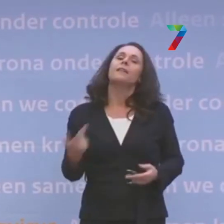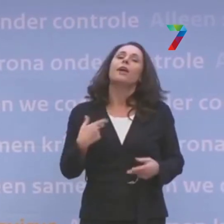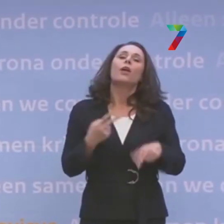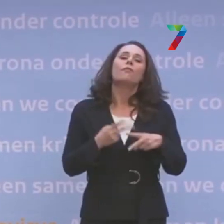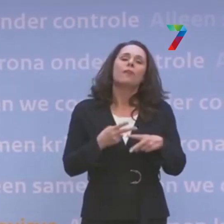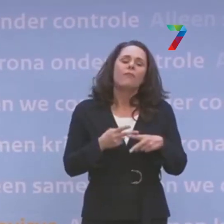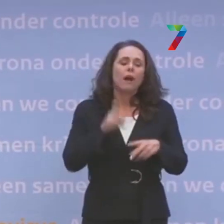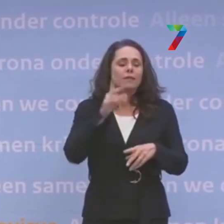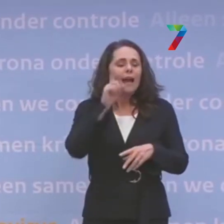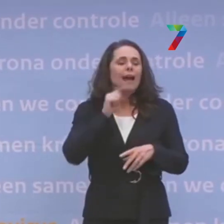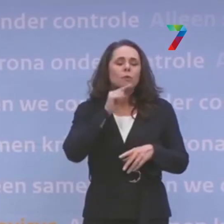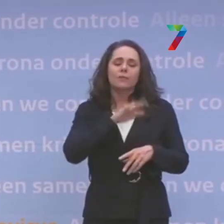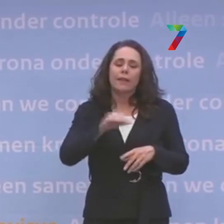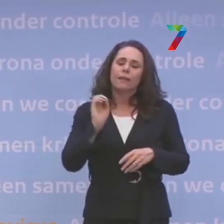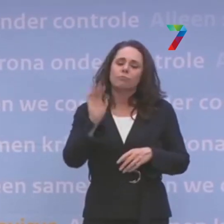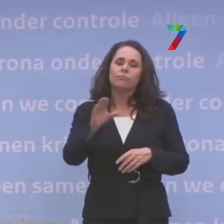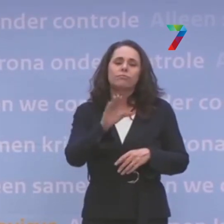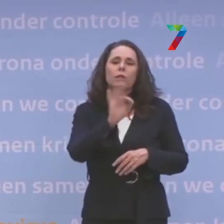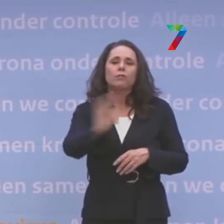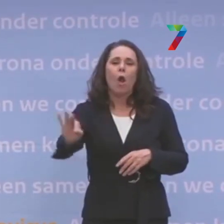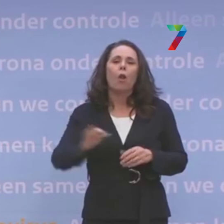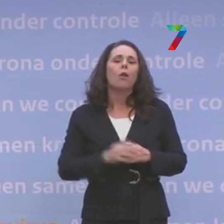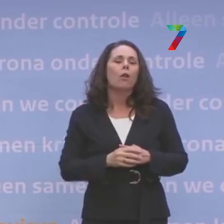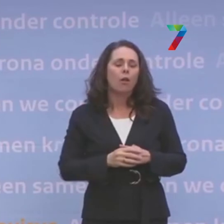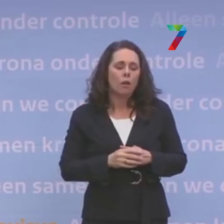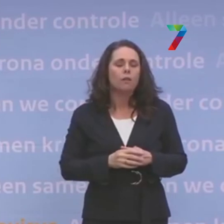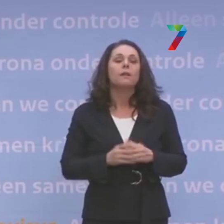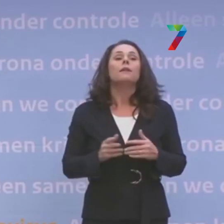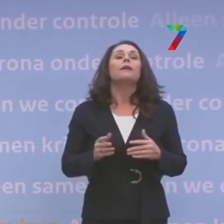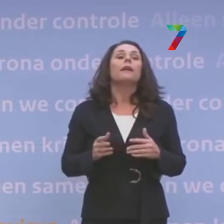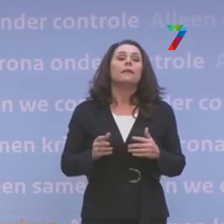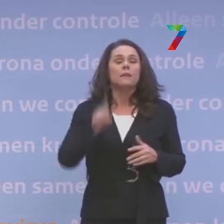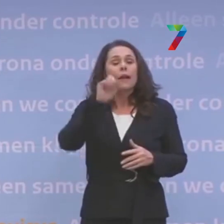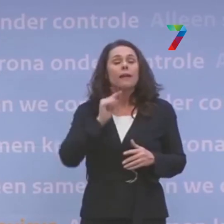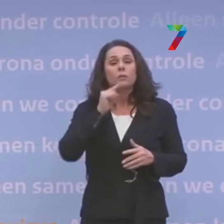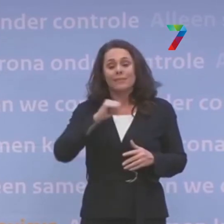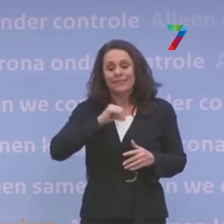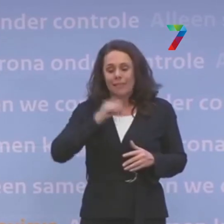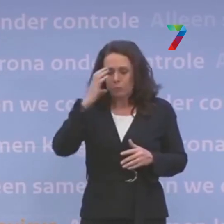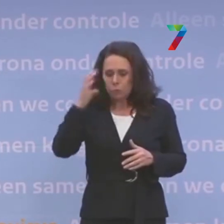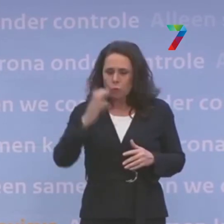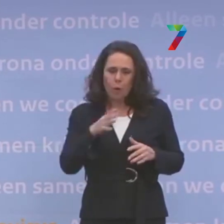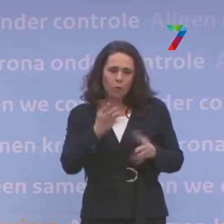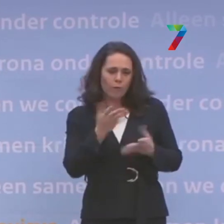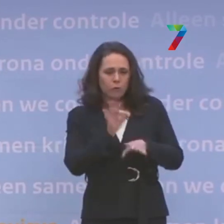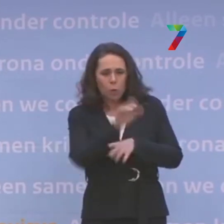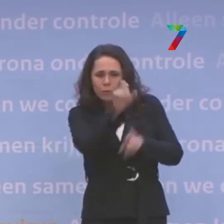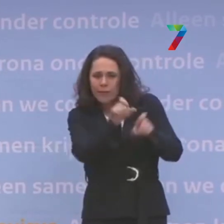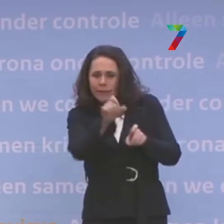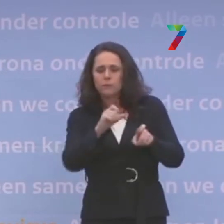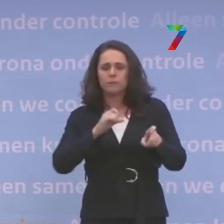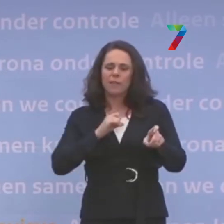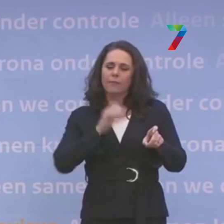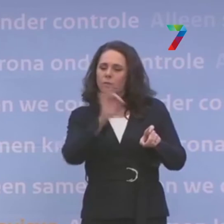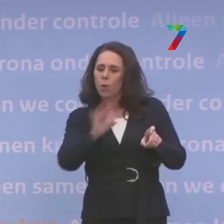ouders het zullen doen. Ik denk dat scholen het beste zou zijn in eerste instantie, als er dan toch nog bij ouders zorg is, of bij bepaalde leerkrachten, dat die school zelf daarmee in gesprek gaat.